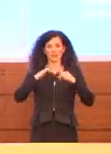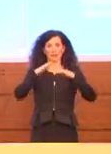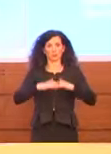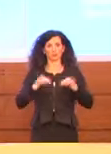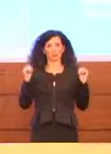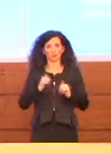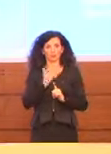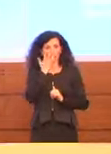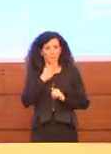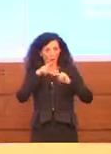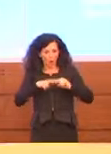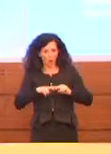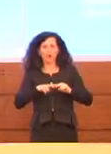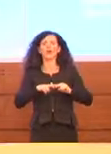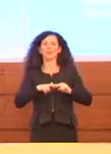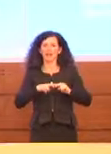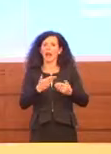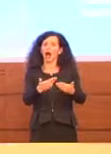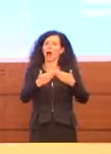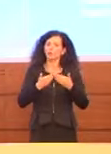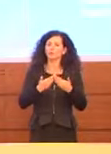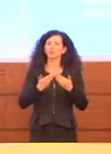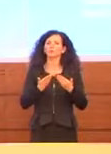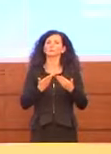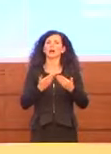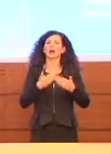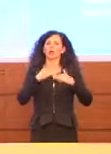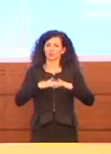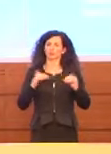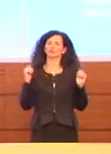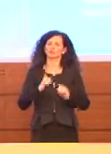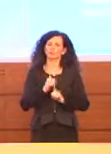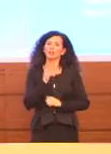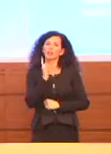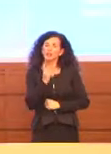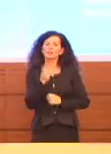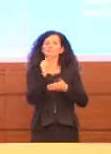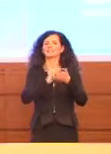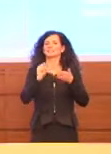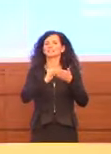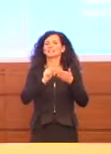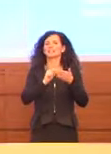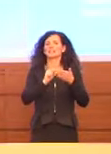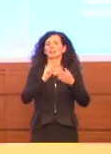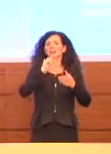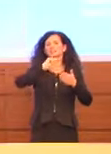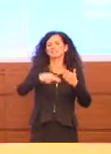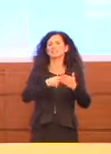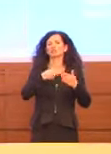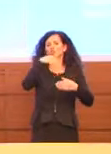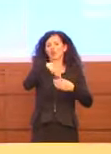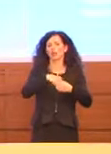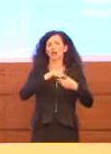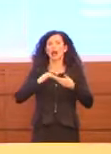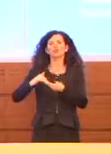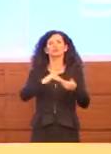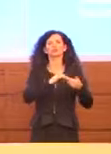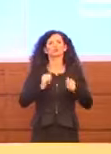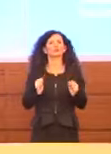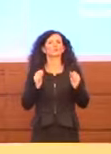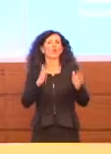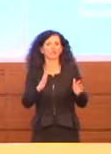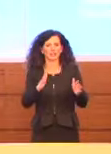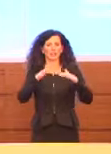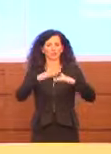dare una mano alla protezione civile e quello di iscriversi all'associazione di volontariato in protezione civile